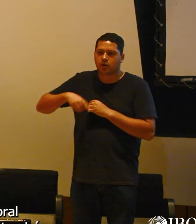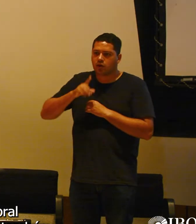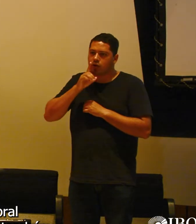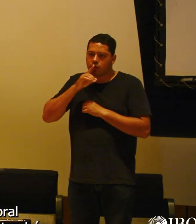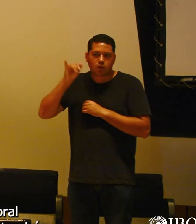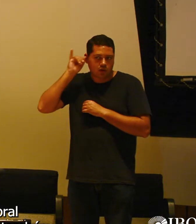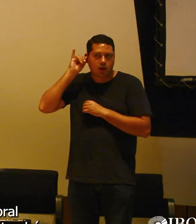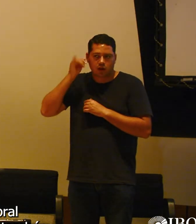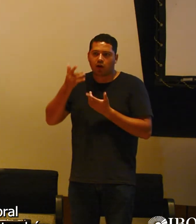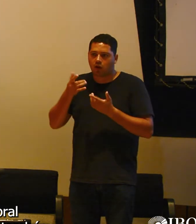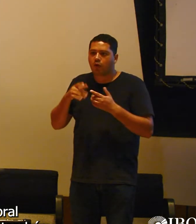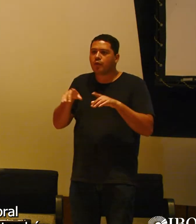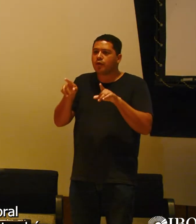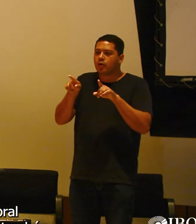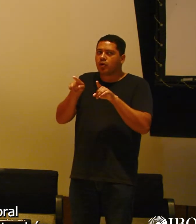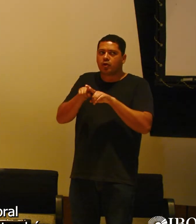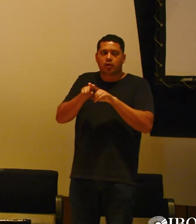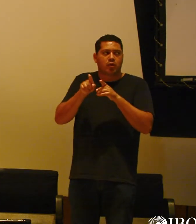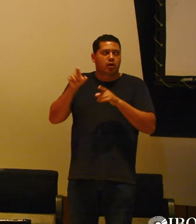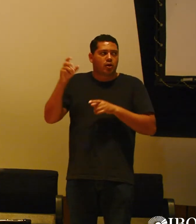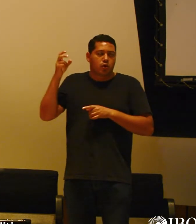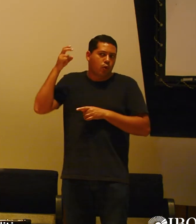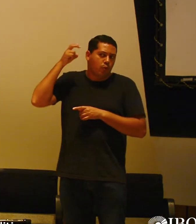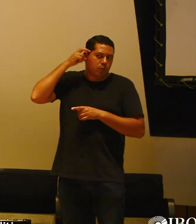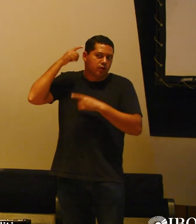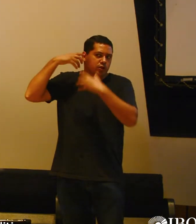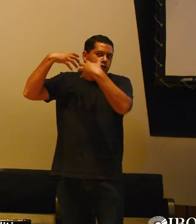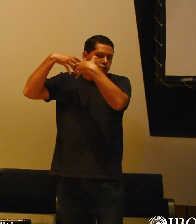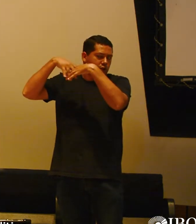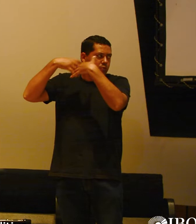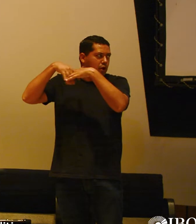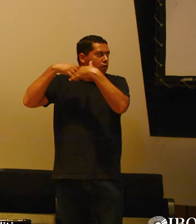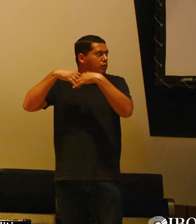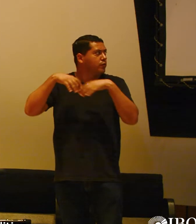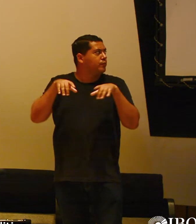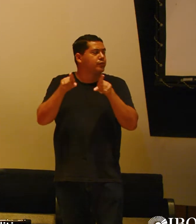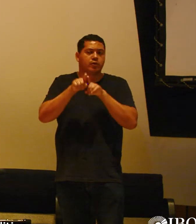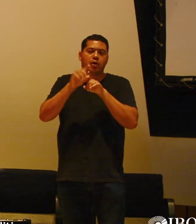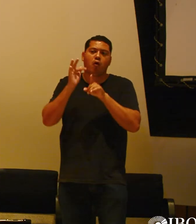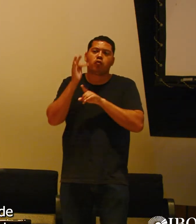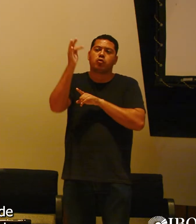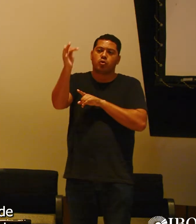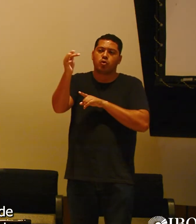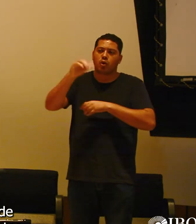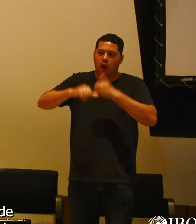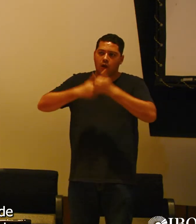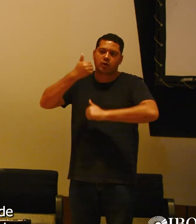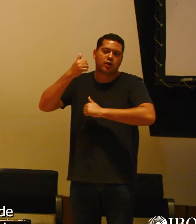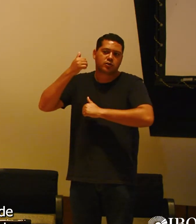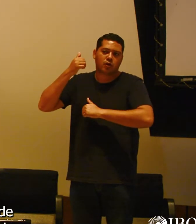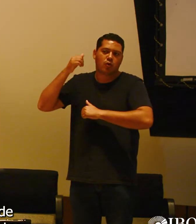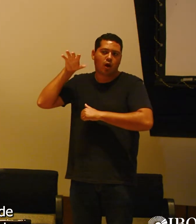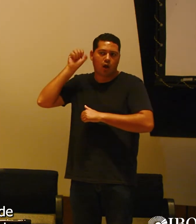tronco cerebral eu queria mostrar aqui, esse também é o futuro da reabilitação auditiva. A gente tem